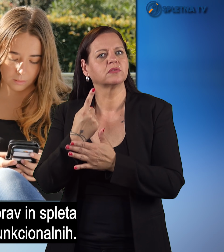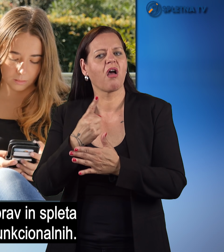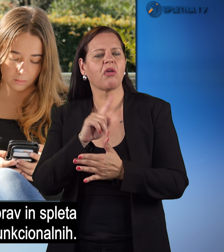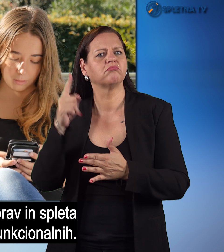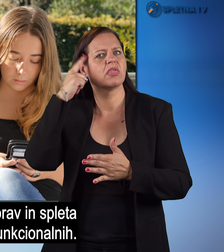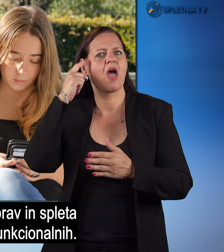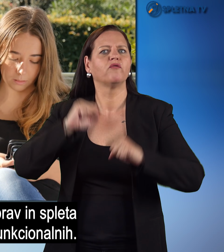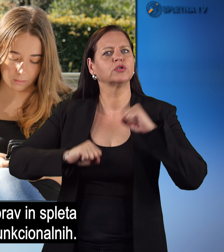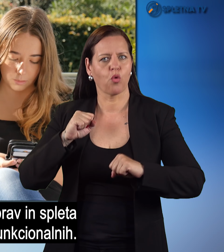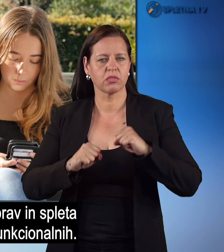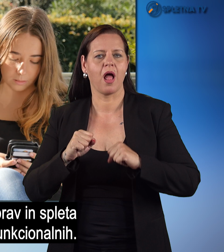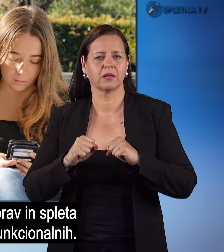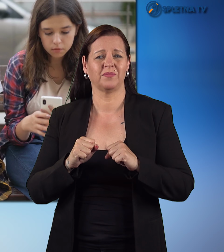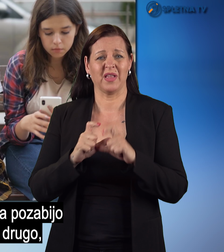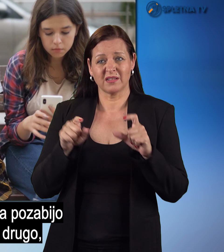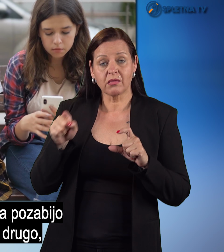nefunkcionalnih.